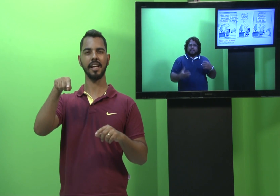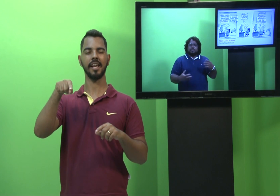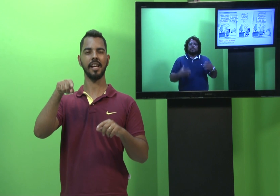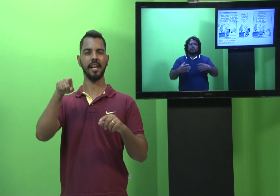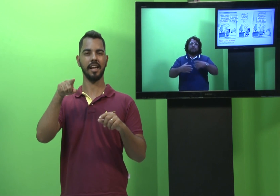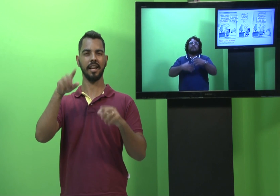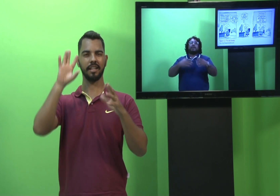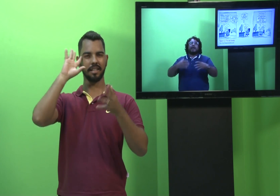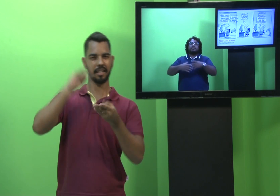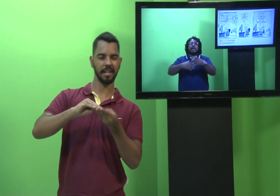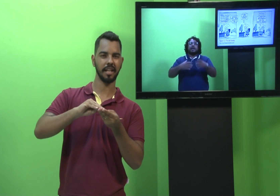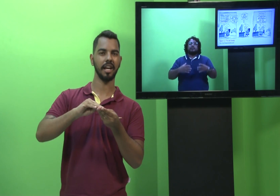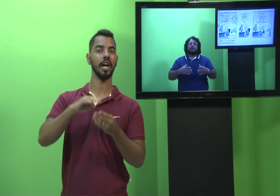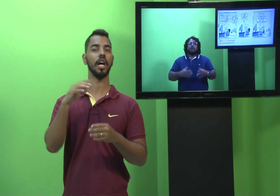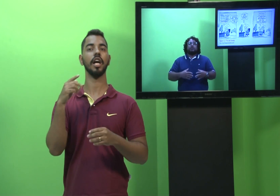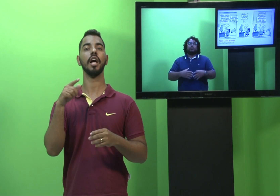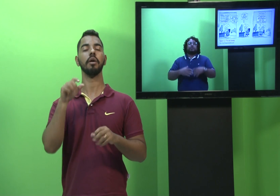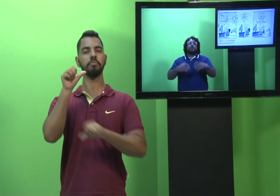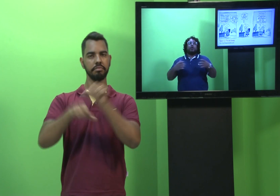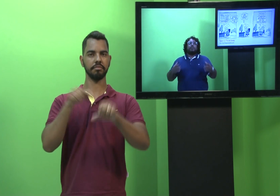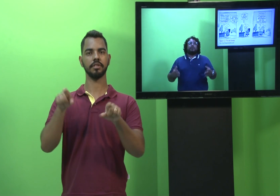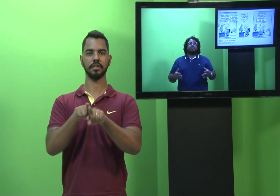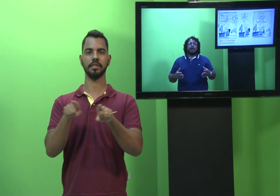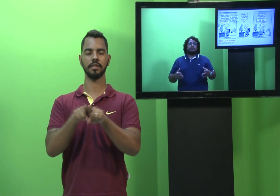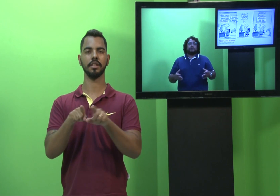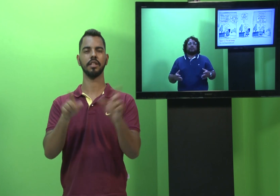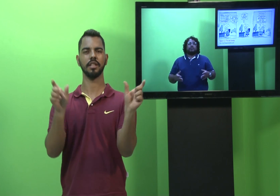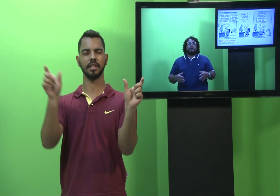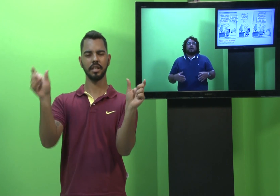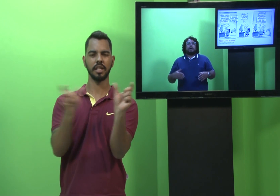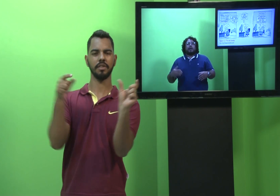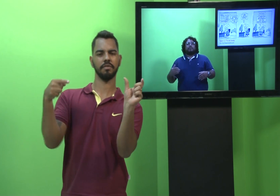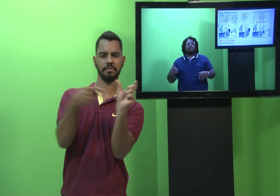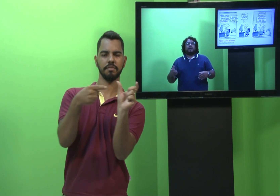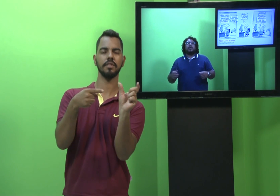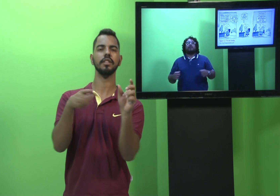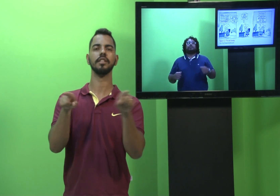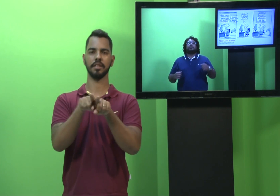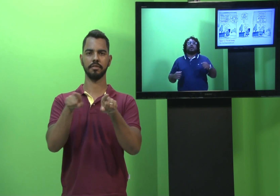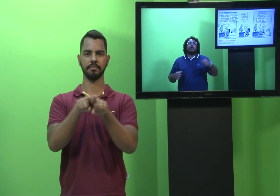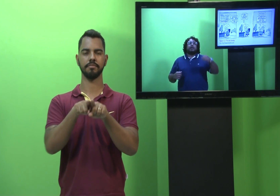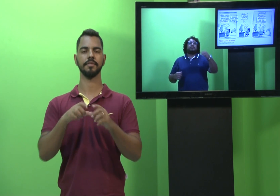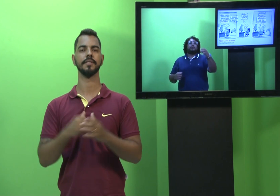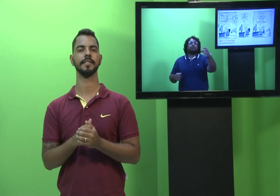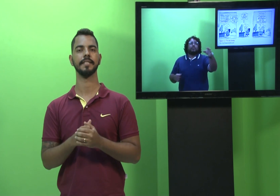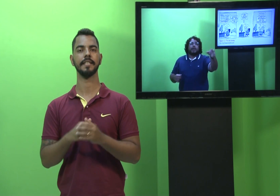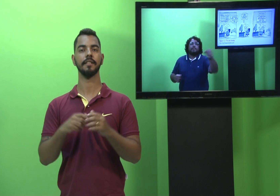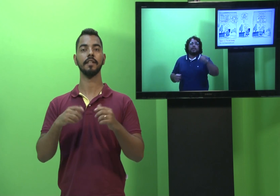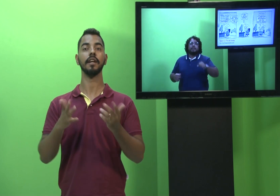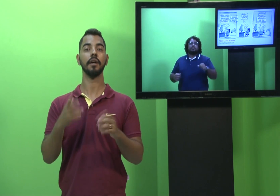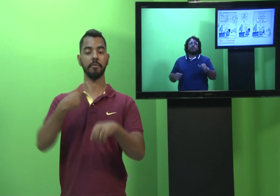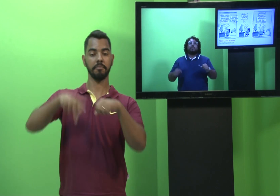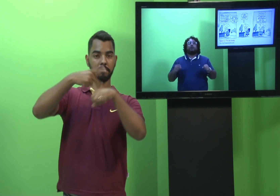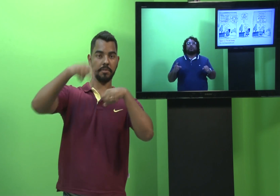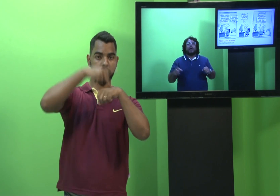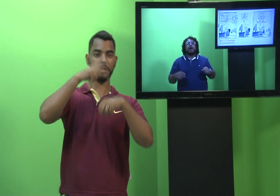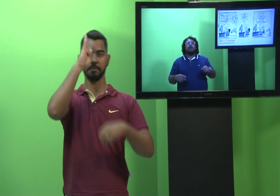planejadas visando unificar as regras do idioma no Brasil, em Cabo Verde, em São Tomé e Príncipe, em Portugal,